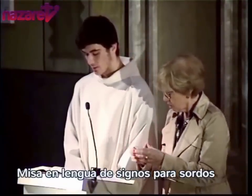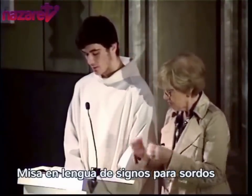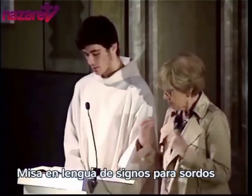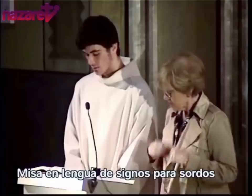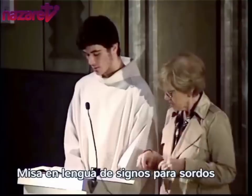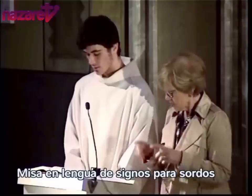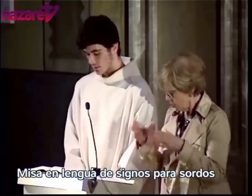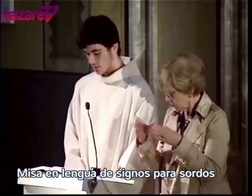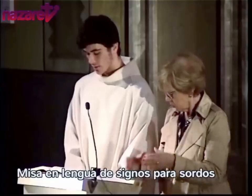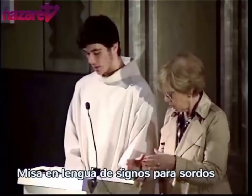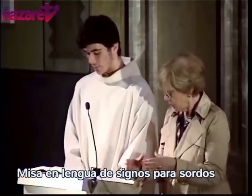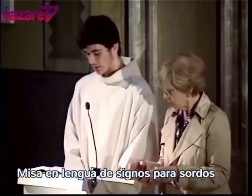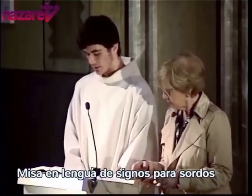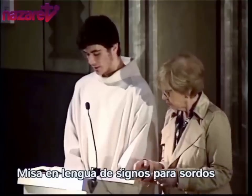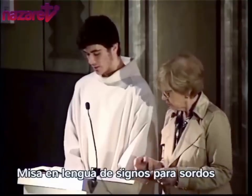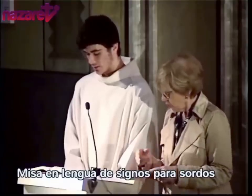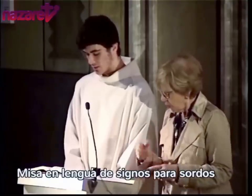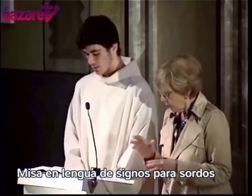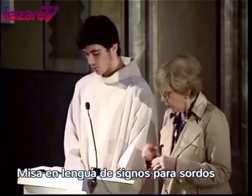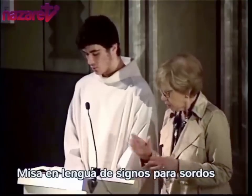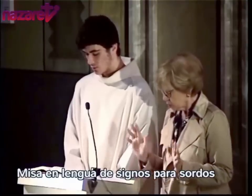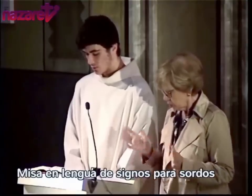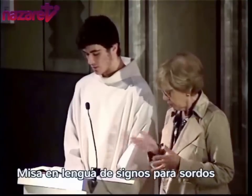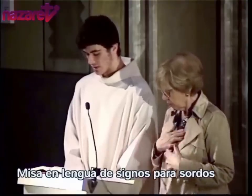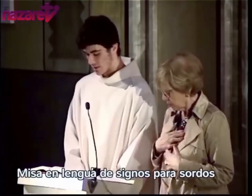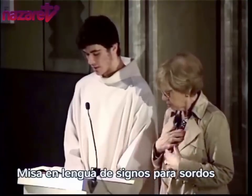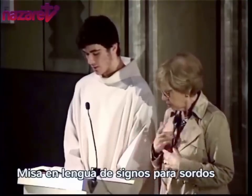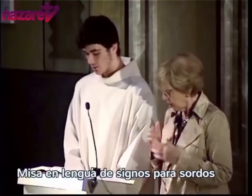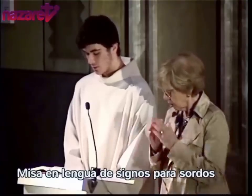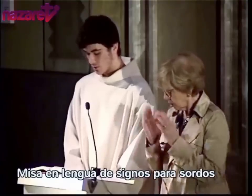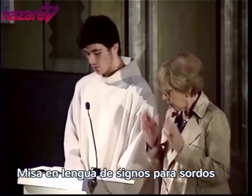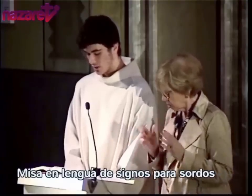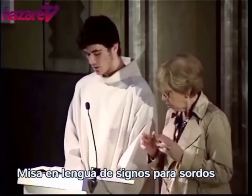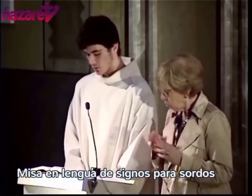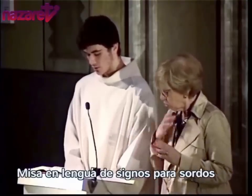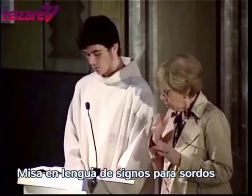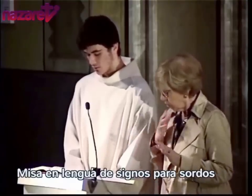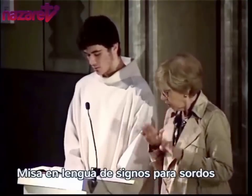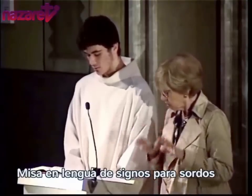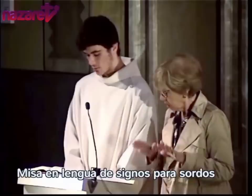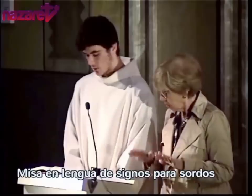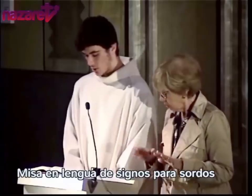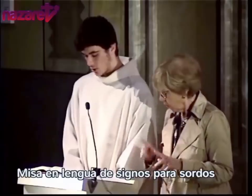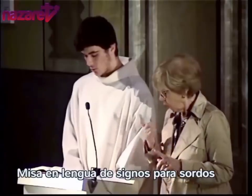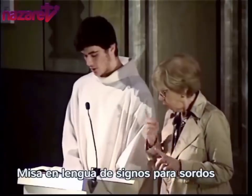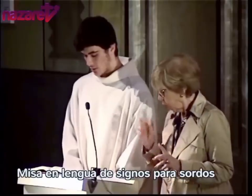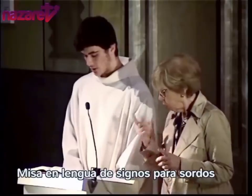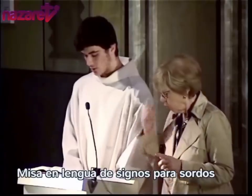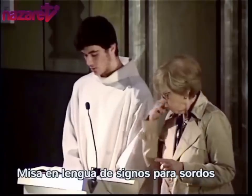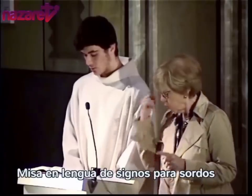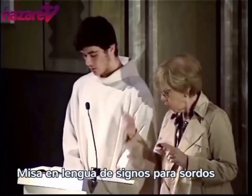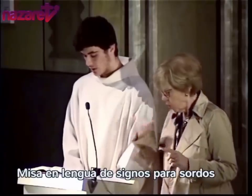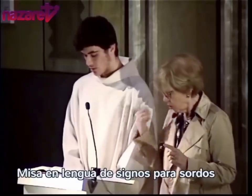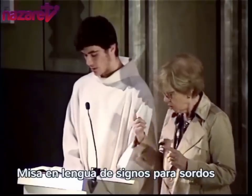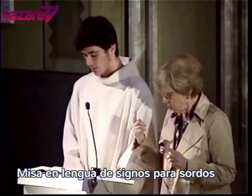lugar. De repente, se produjo desde el cielo un estruendo, como de